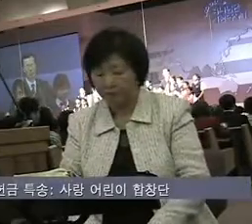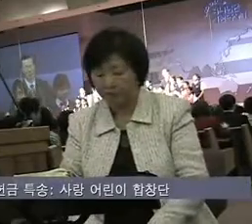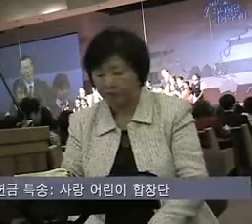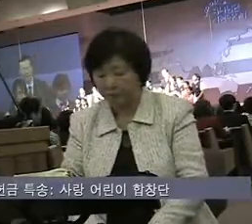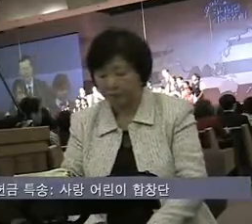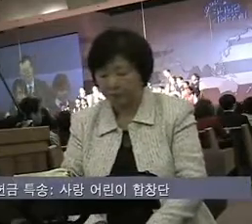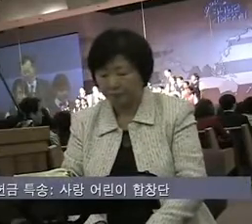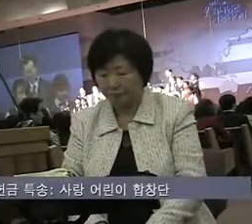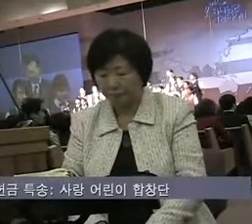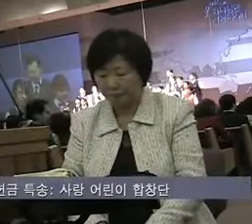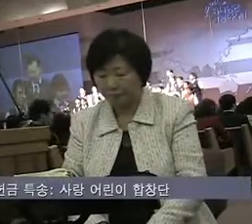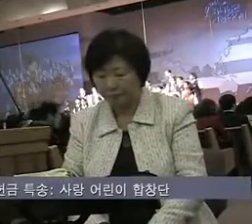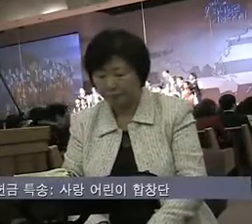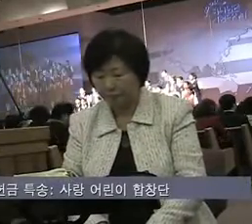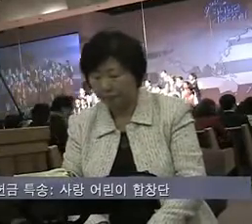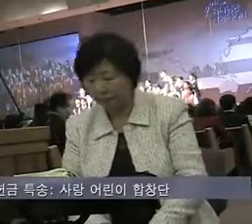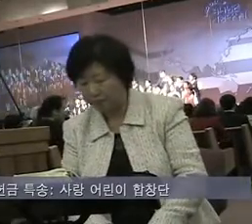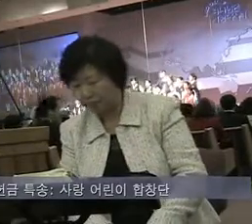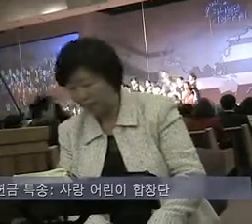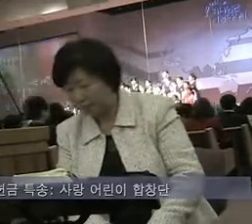곡목으로 주님을 찬양하겠습니다.